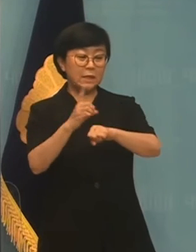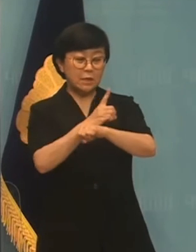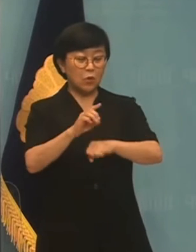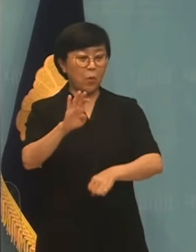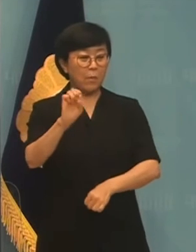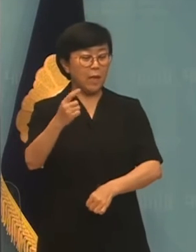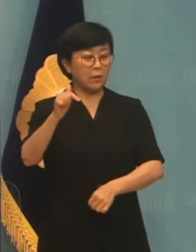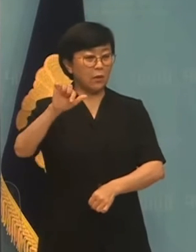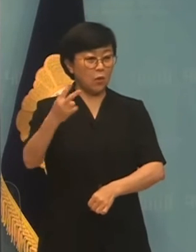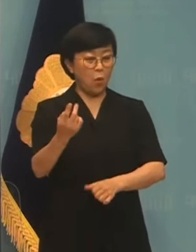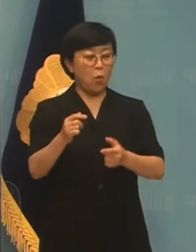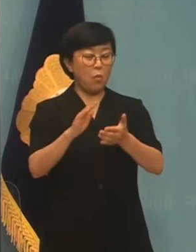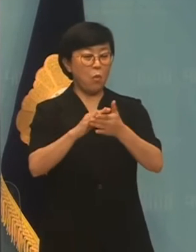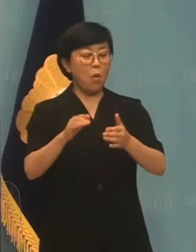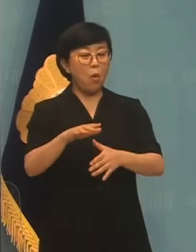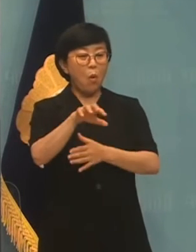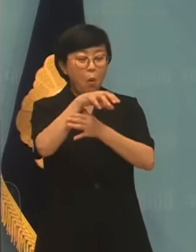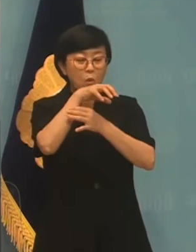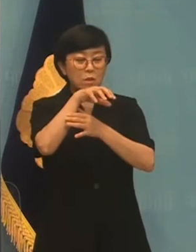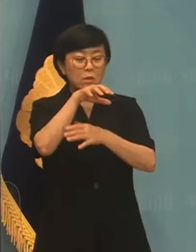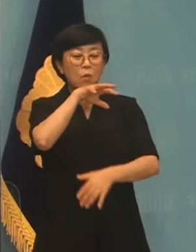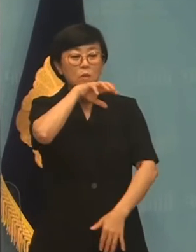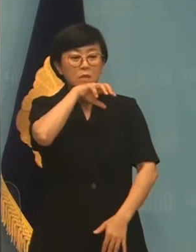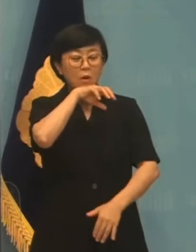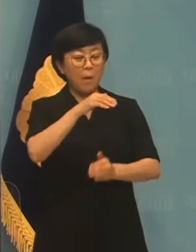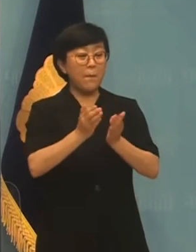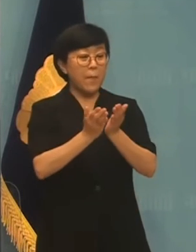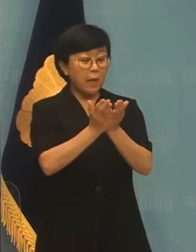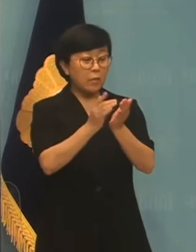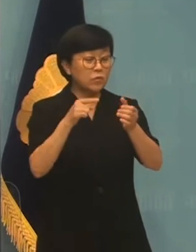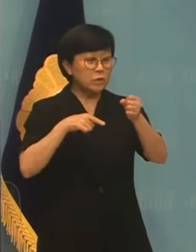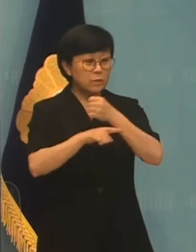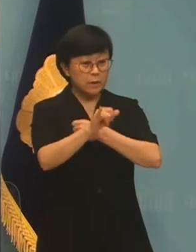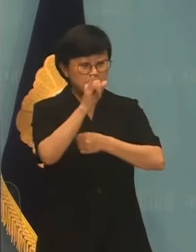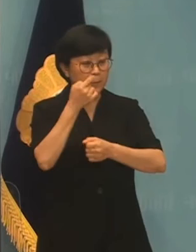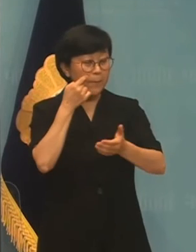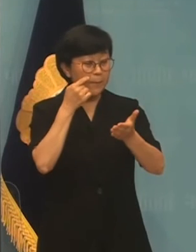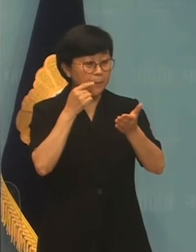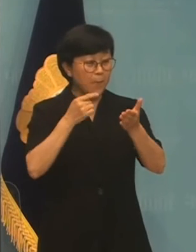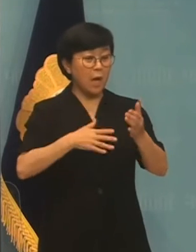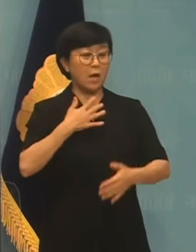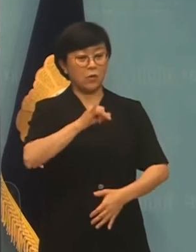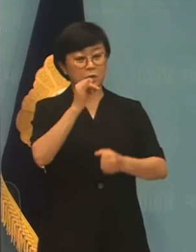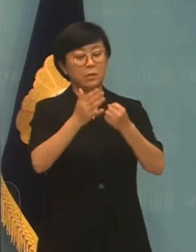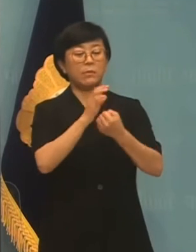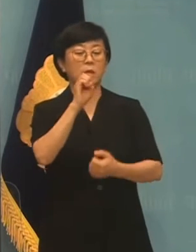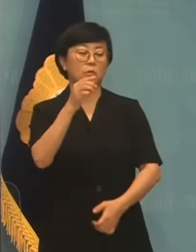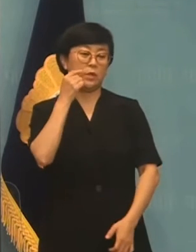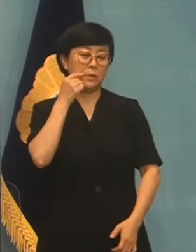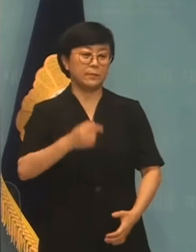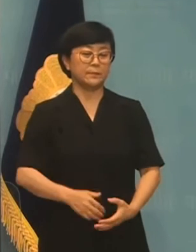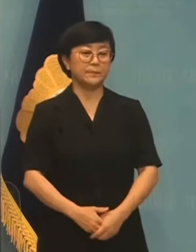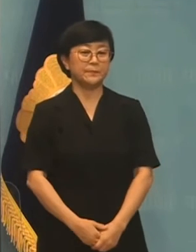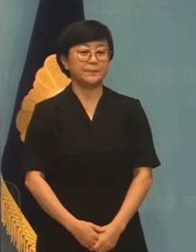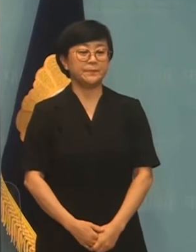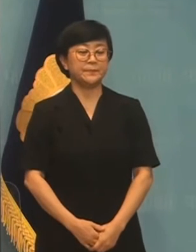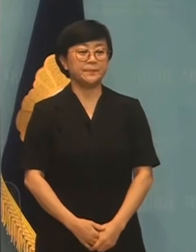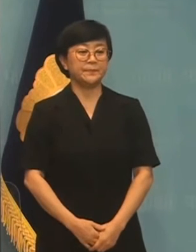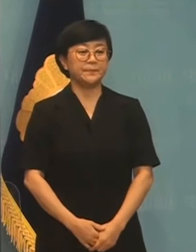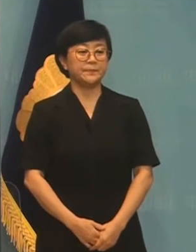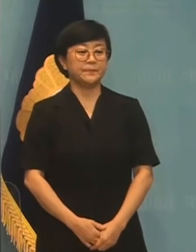단지의 오징어 배가 무슨 의미인지를 미리 알았다면 이런 말은 나올 수도 없었을 것입니다.